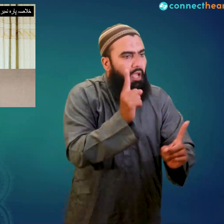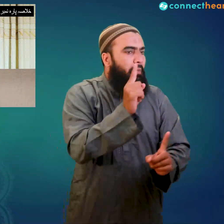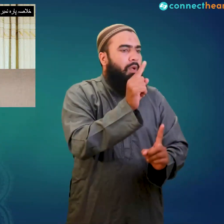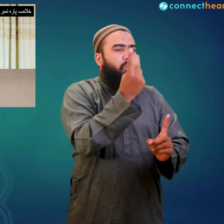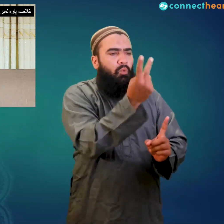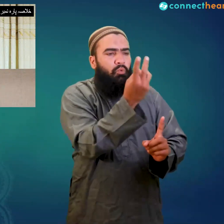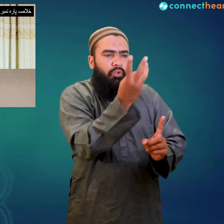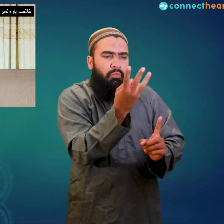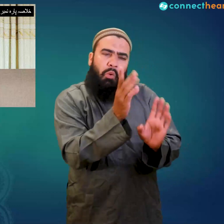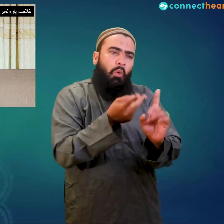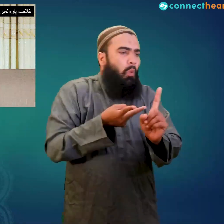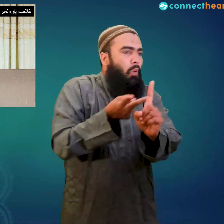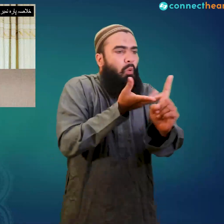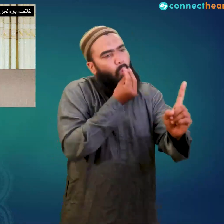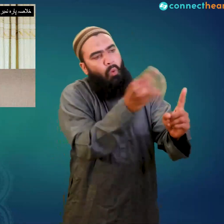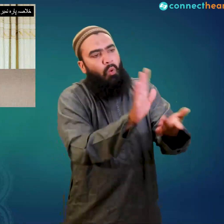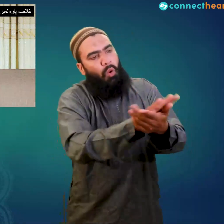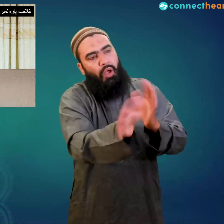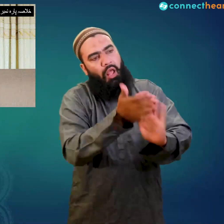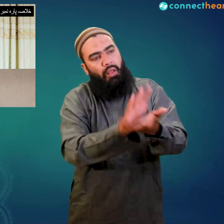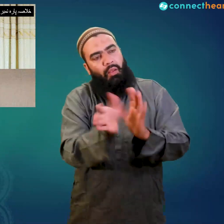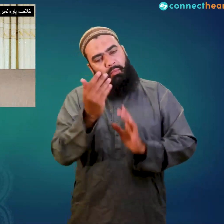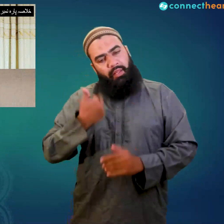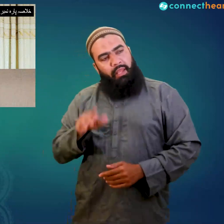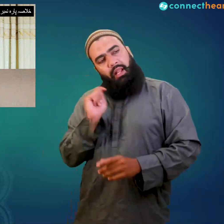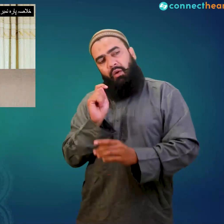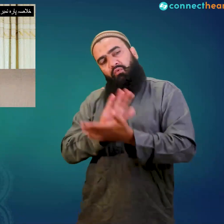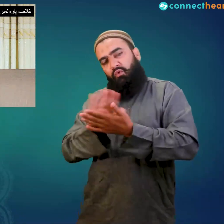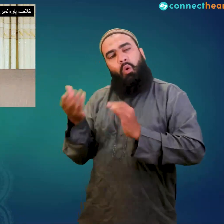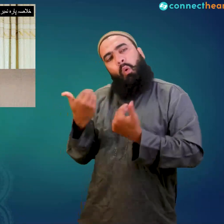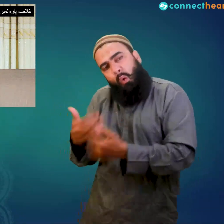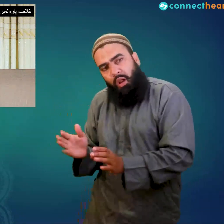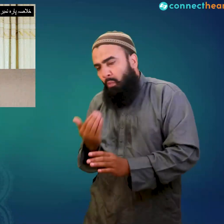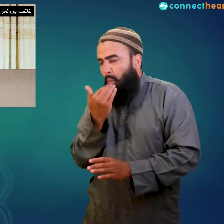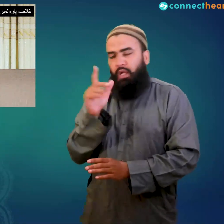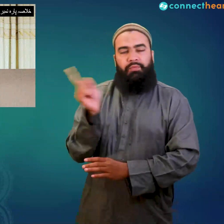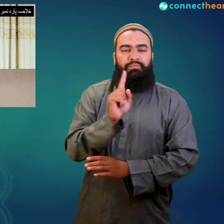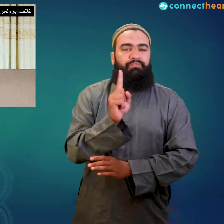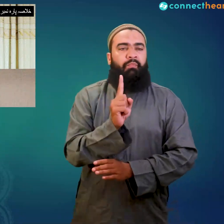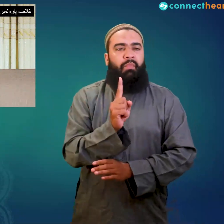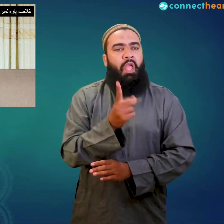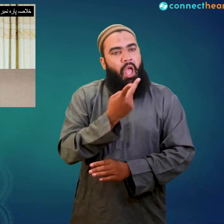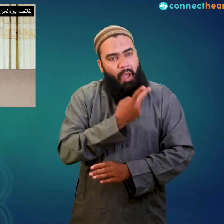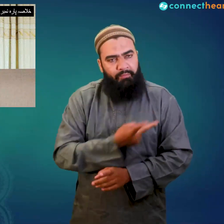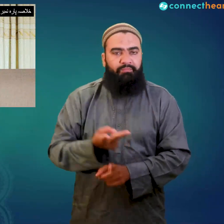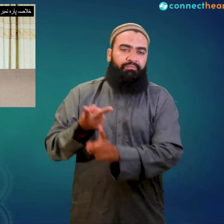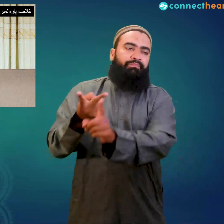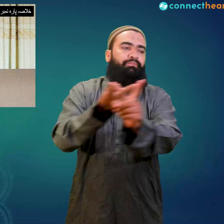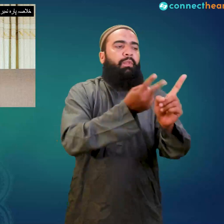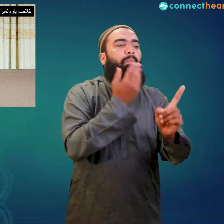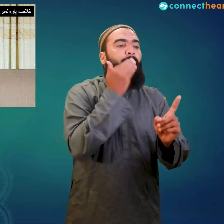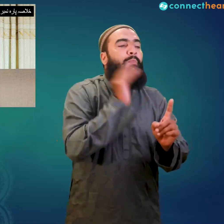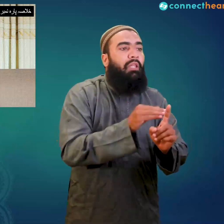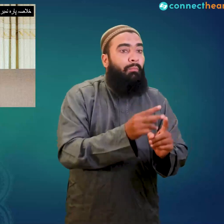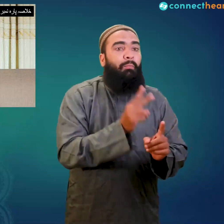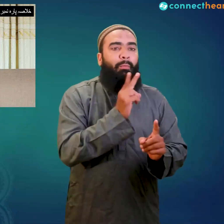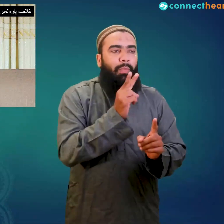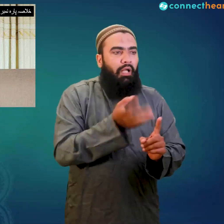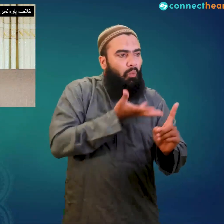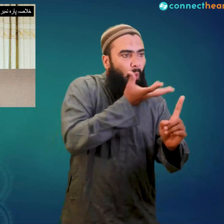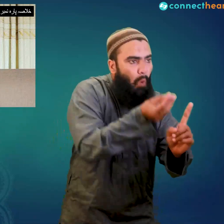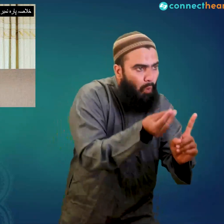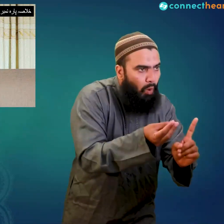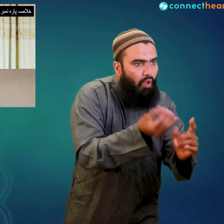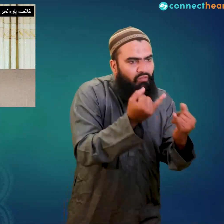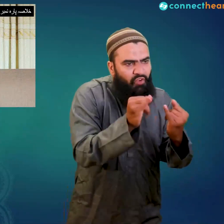دینے سے کافی ہے، بلکہ یہ پیغام اور یہ دعوت بار بار ہوگی اور مختلف انداز میں اور مختلف طریقوں